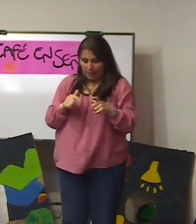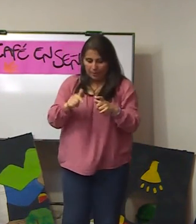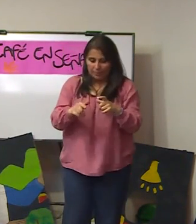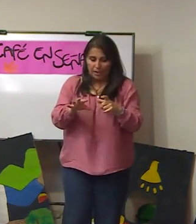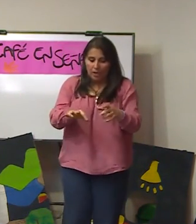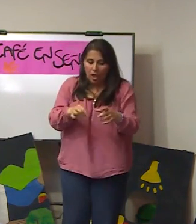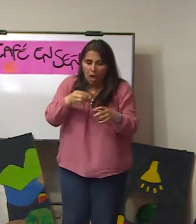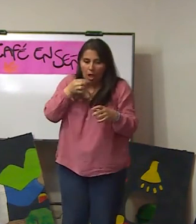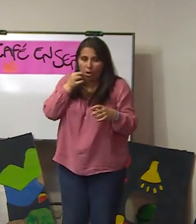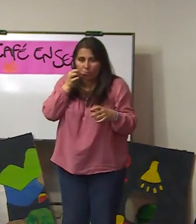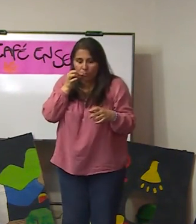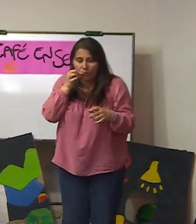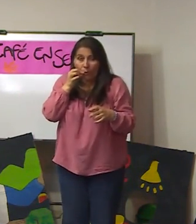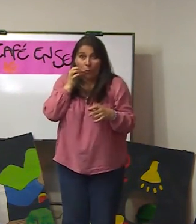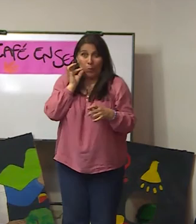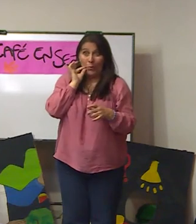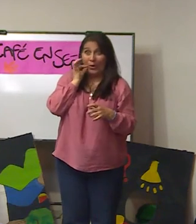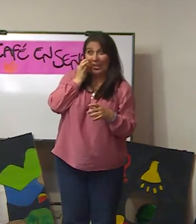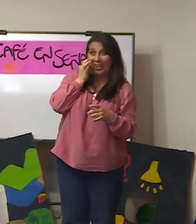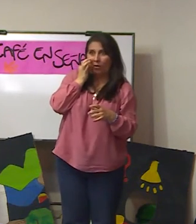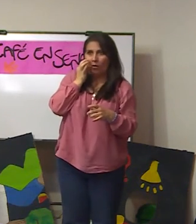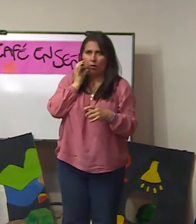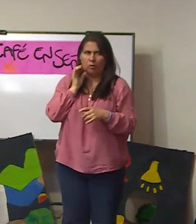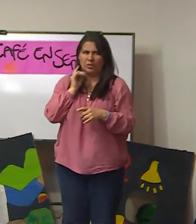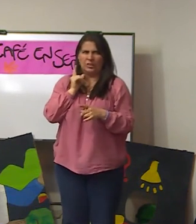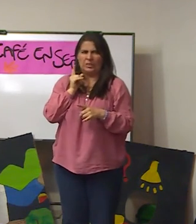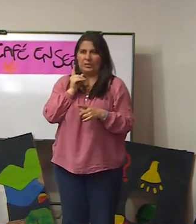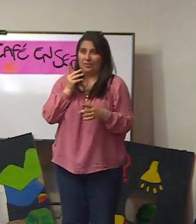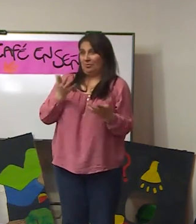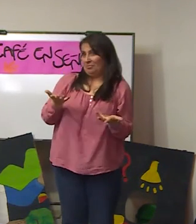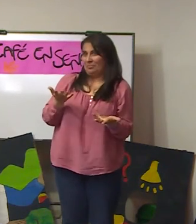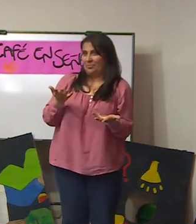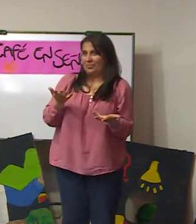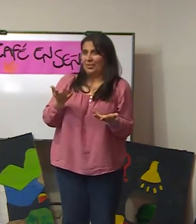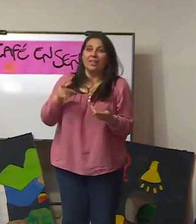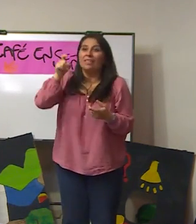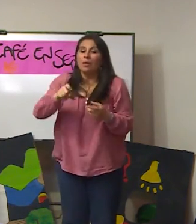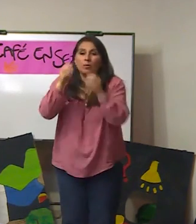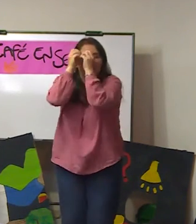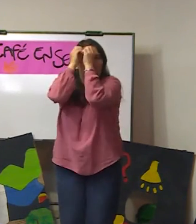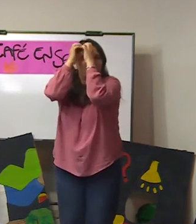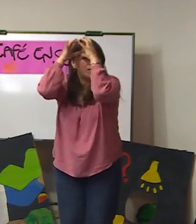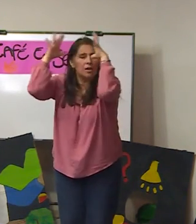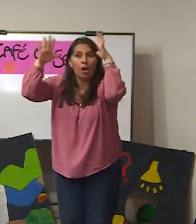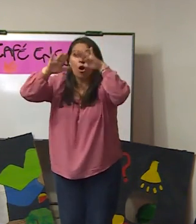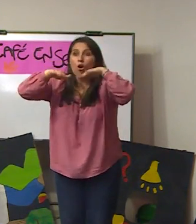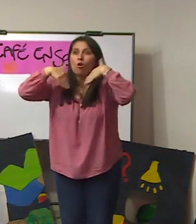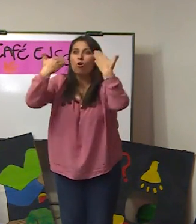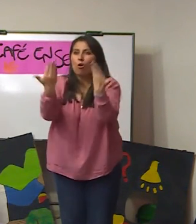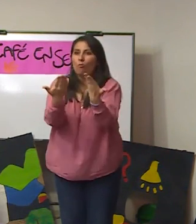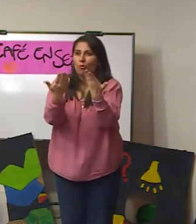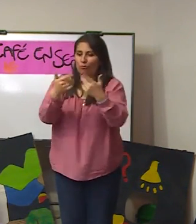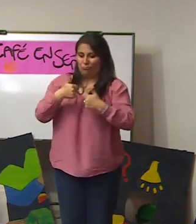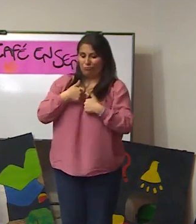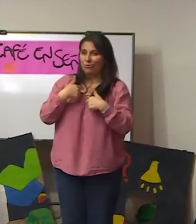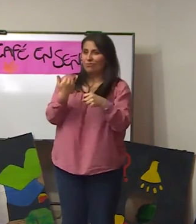Entonces, es básicamente eso, tratar de imaginarnos nuestra forma de trabajo. Yo una vez tenía un profesor